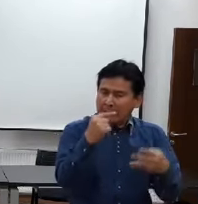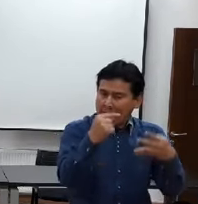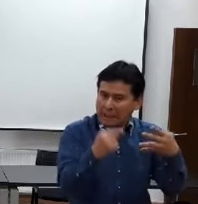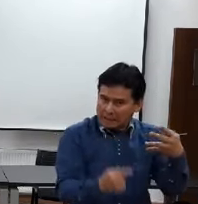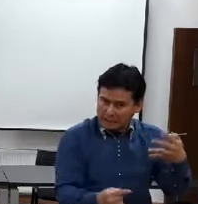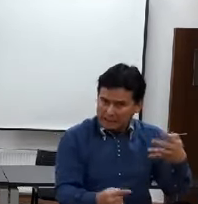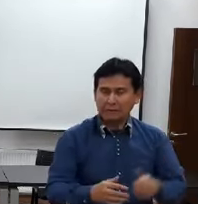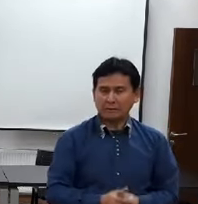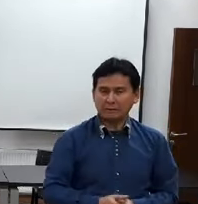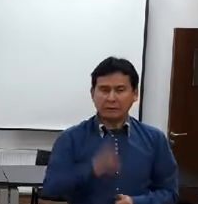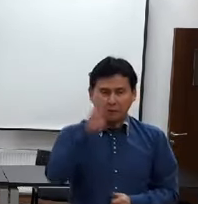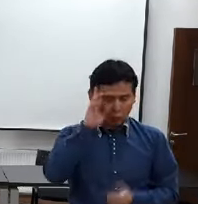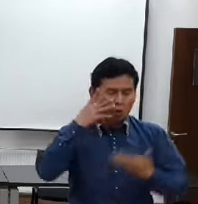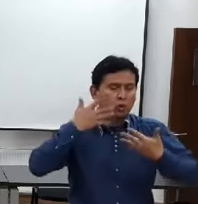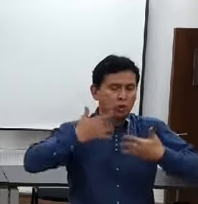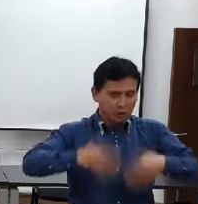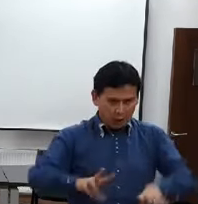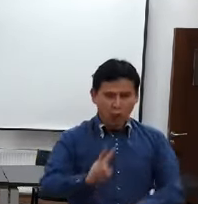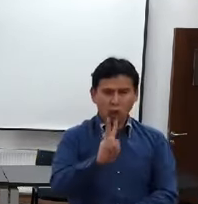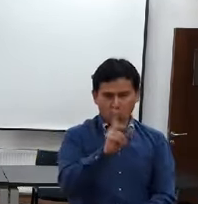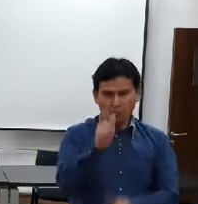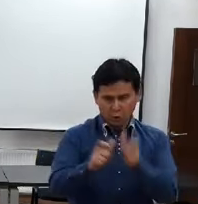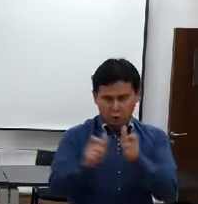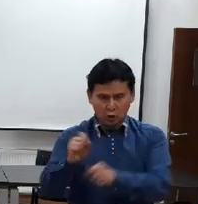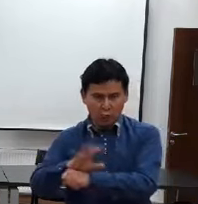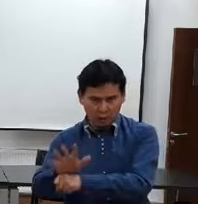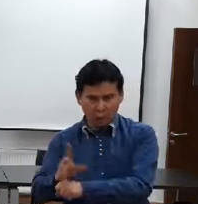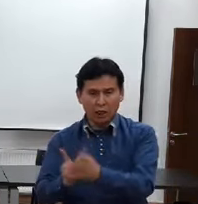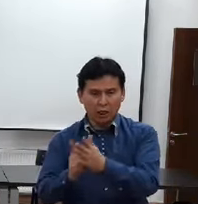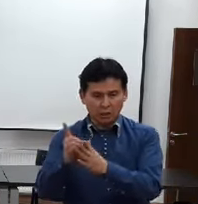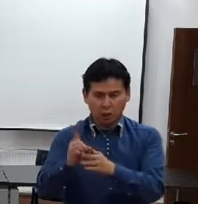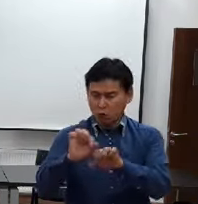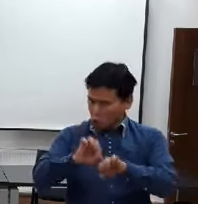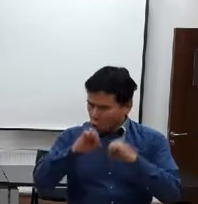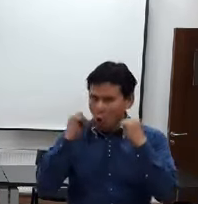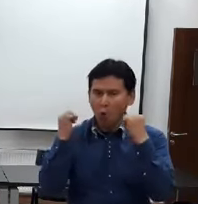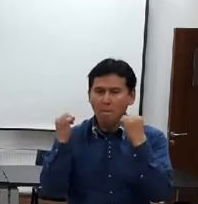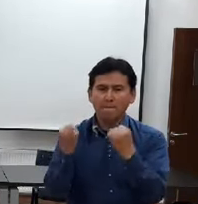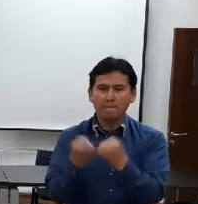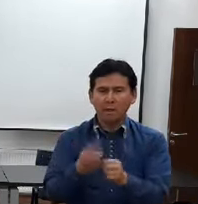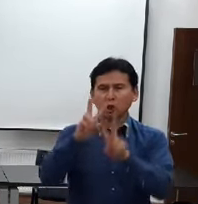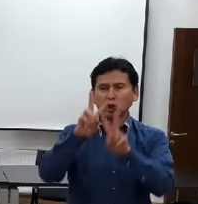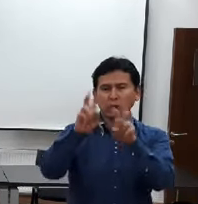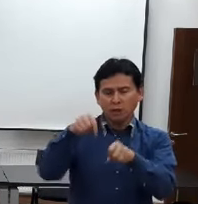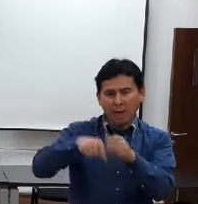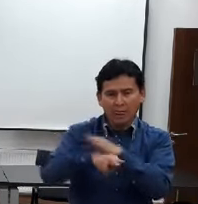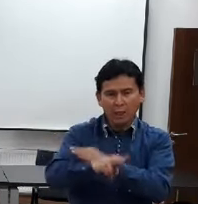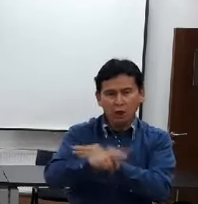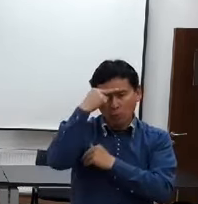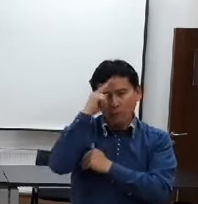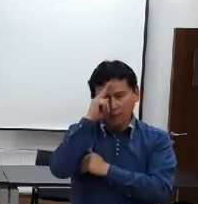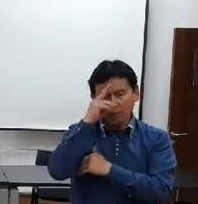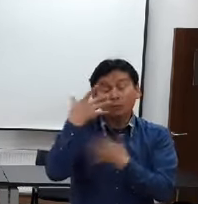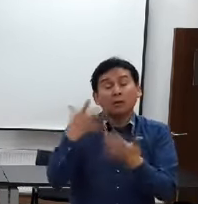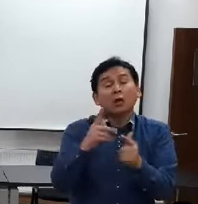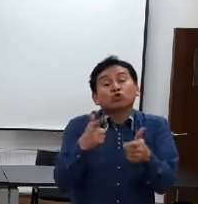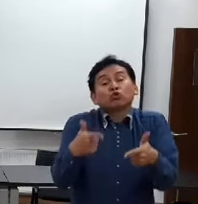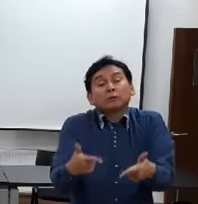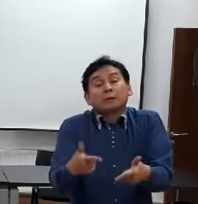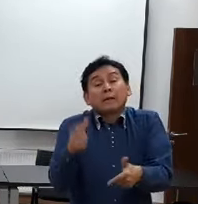y les recuerdo que ya hemos tenido dos casos con desarrollo completo de la morbilidad en el establecimiento y afortunadamente